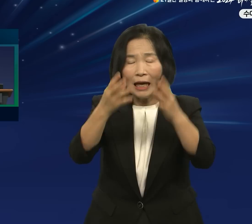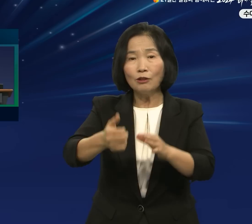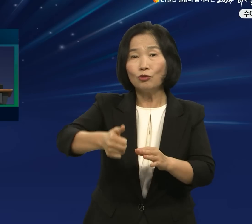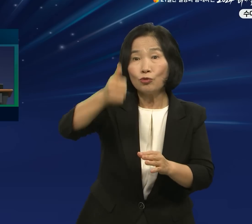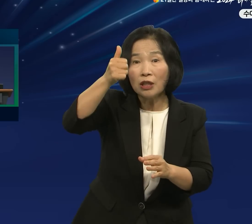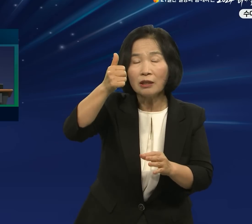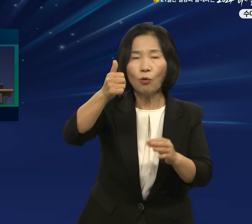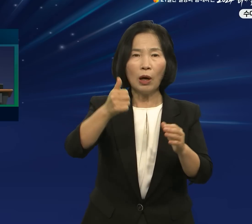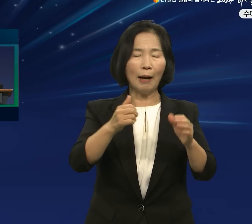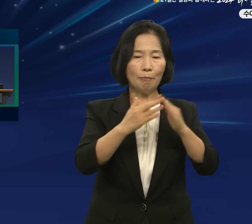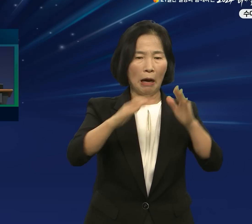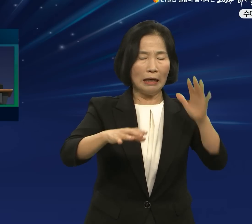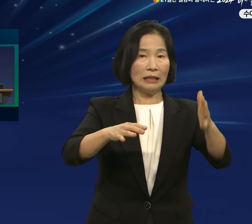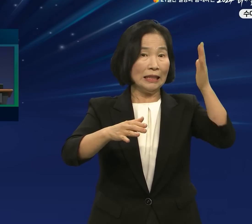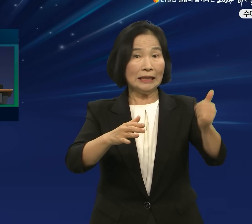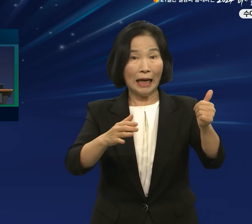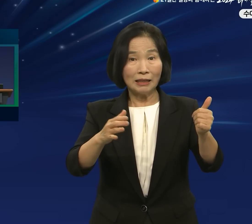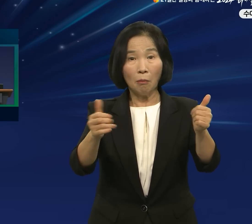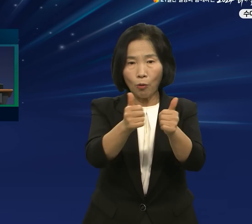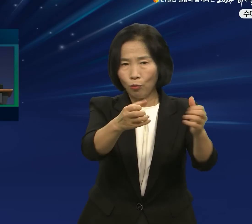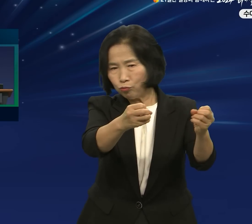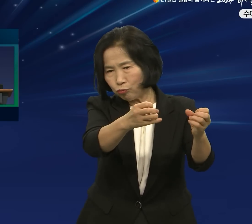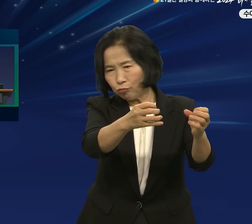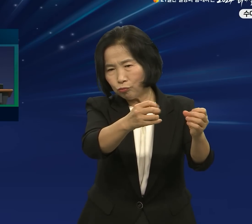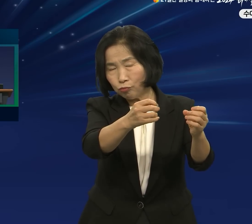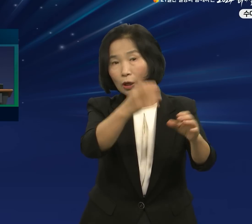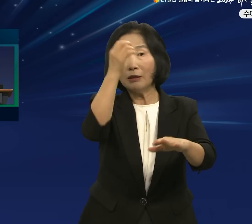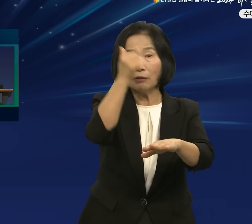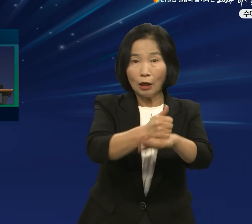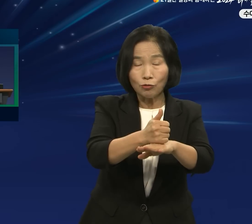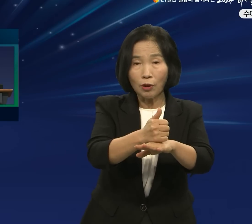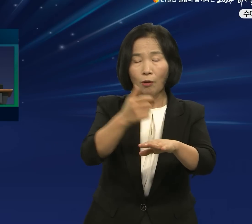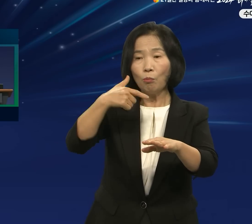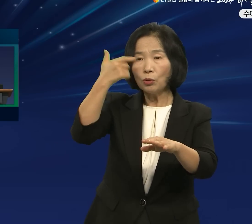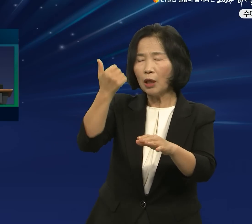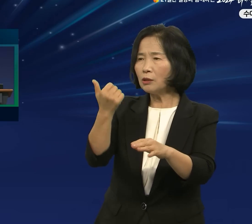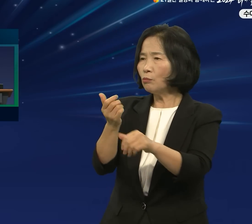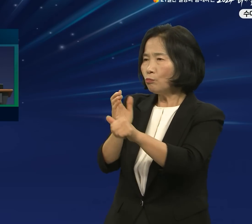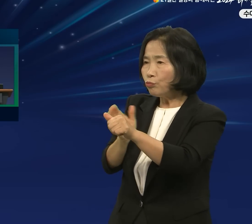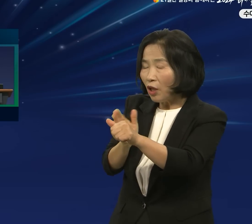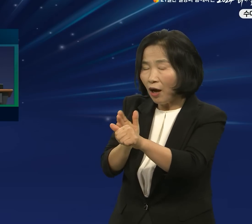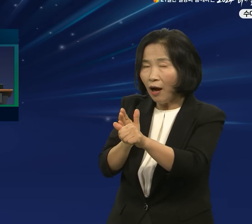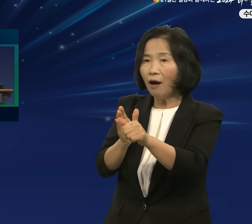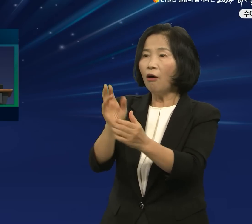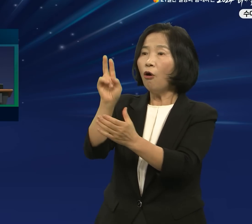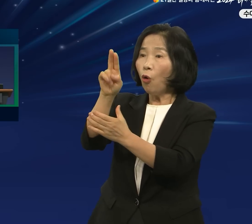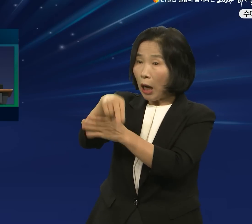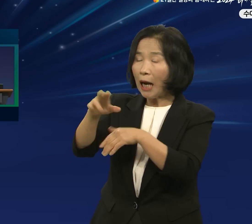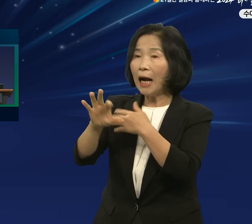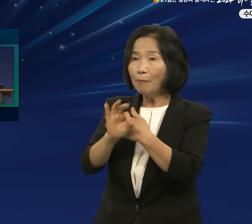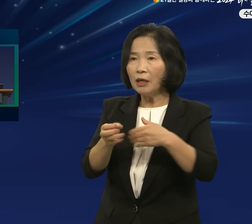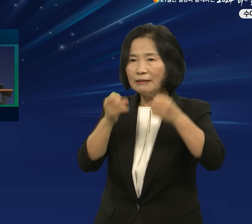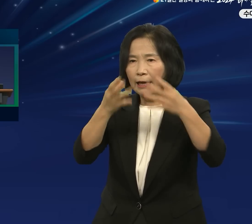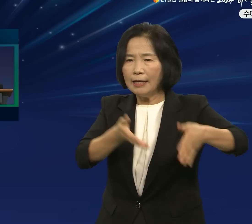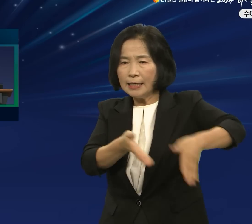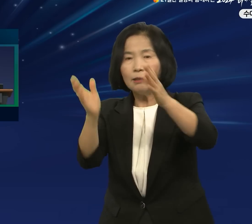허락만 해주면 길을 내겠다고, 옹벽을 쌓겠다고 했습니다. 그래서 그렇게 하라고 했습니다.